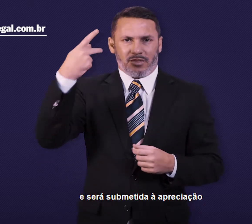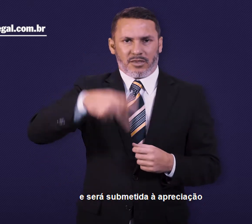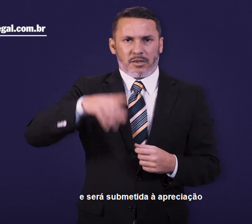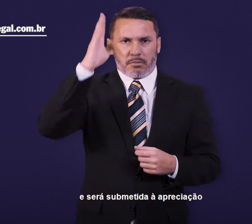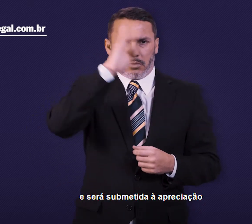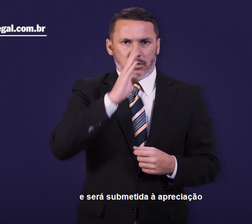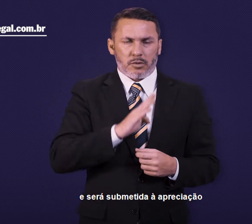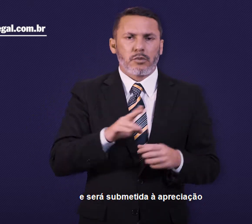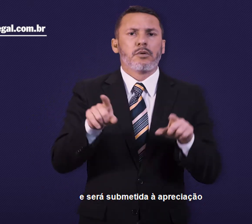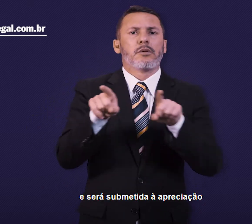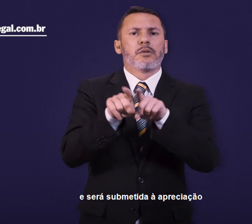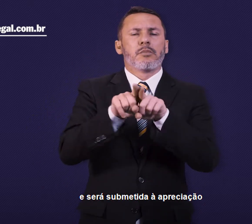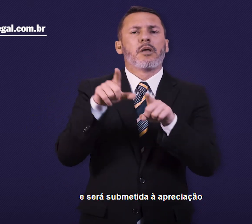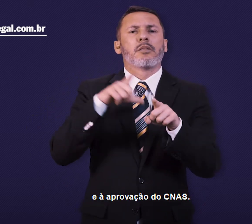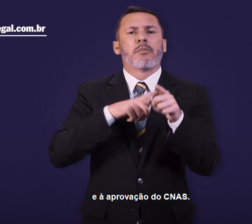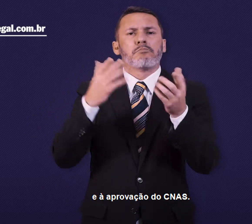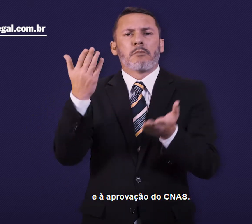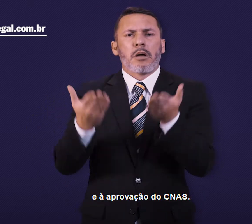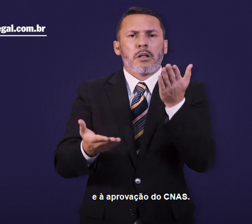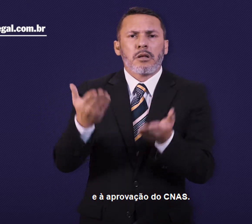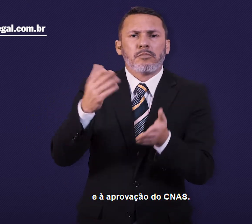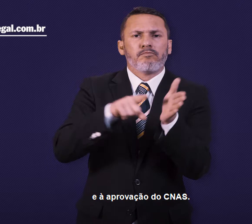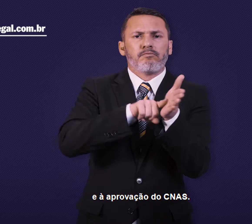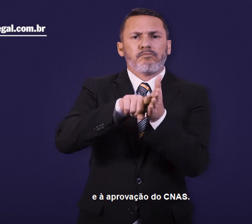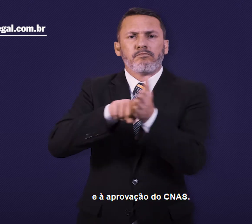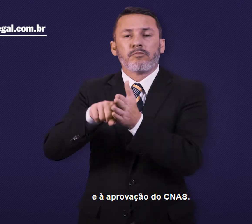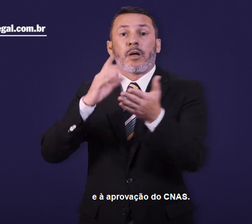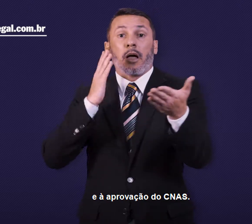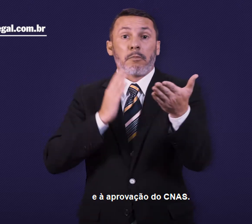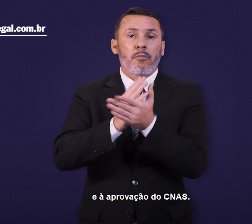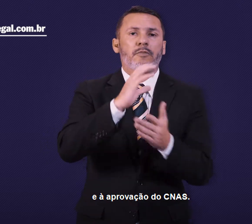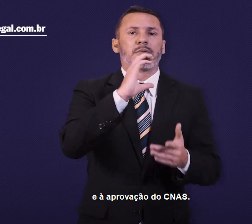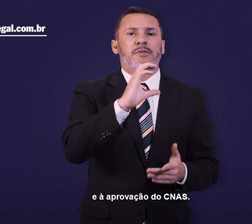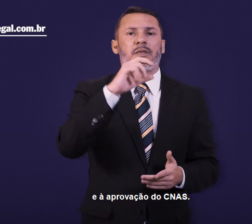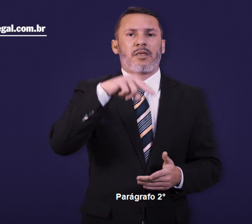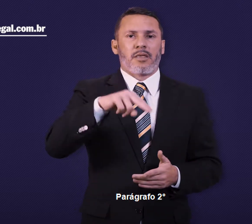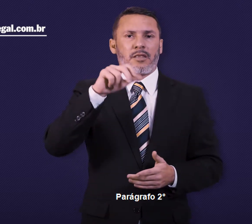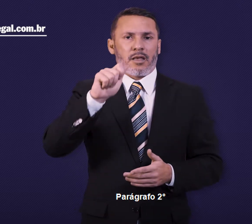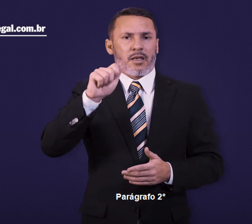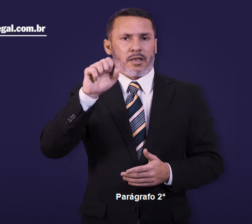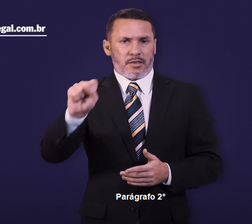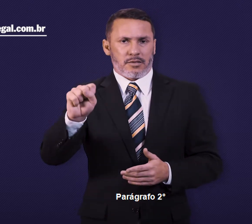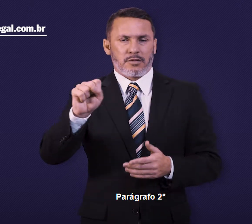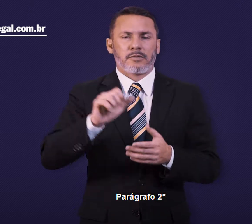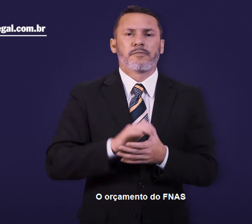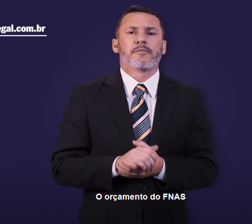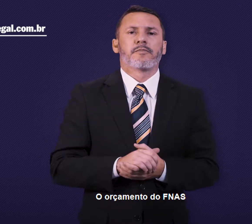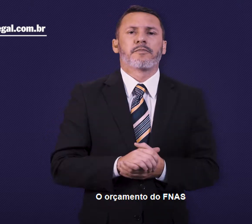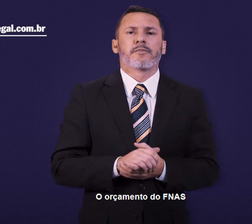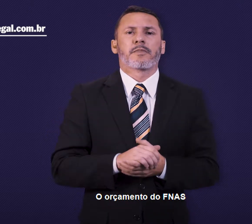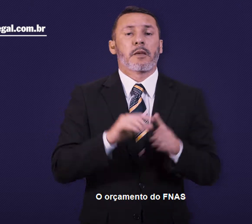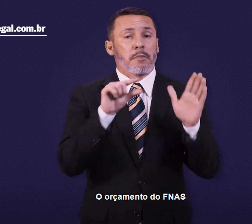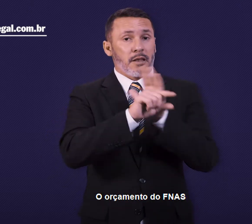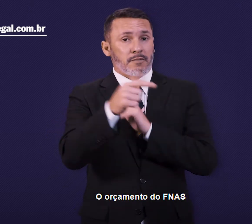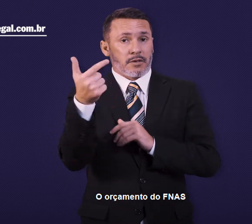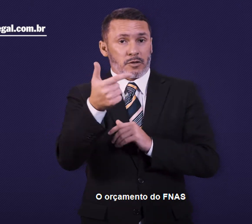submetida à apreciação e à aprovação do CNAS. Parágrafo 2º. O orçamento do